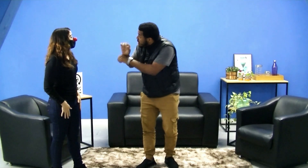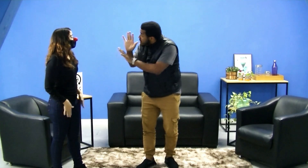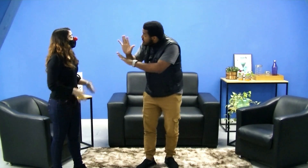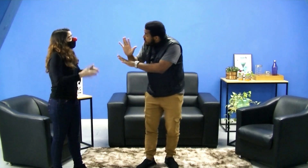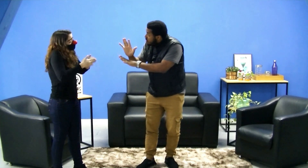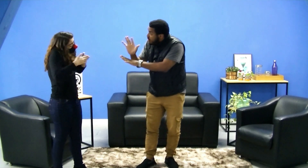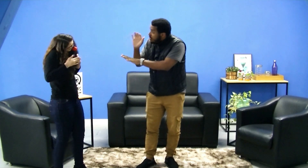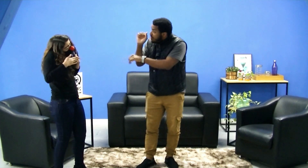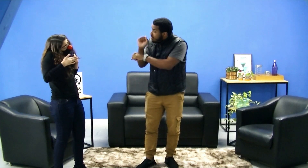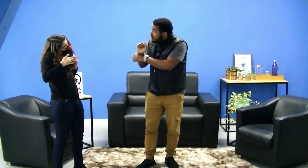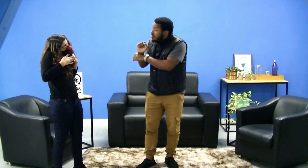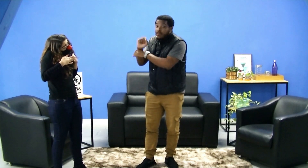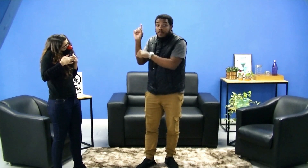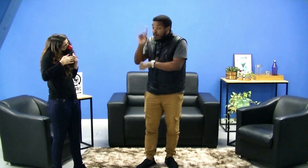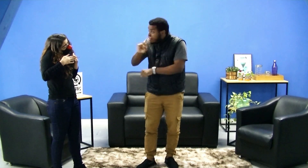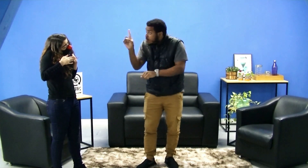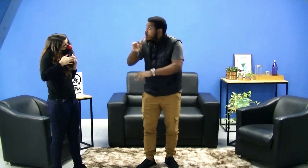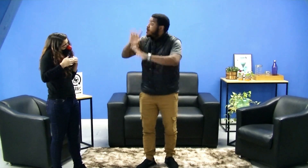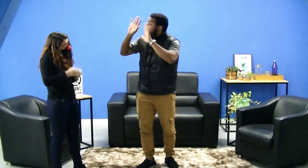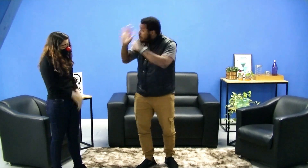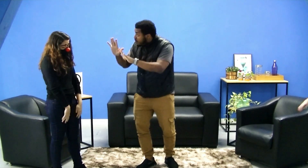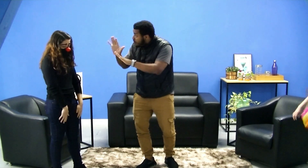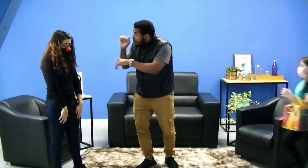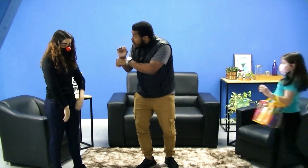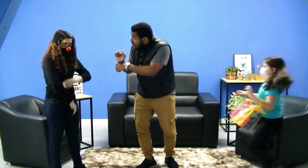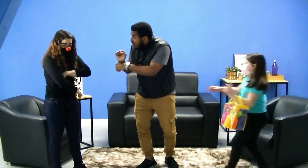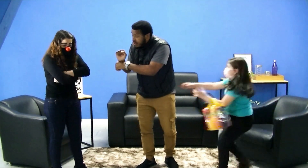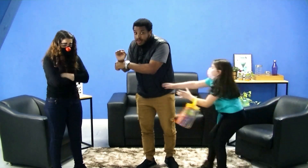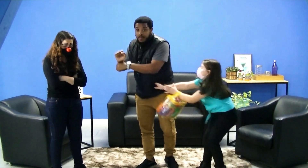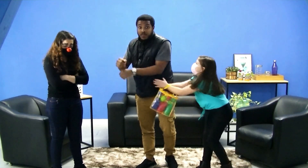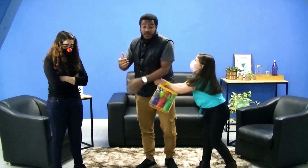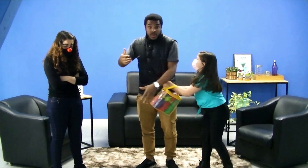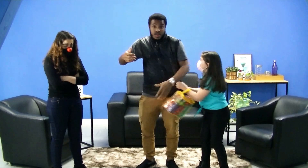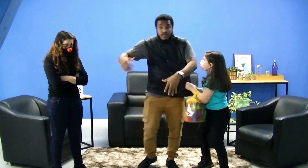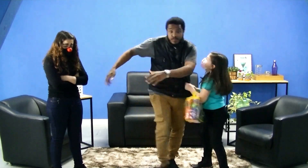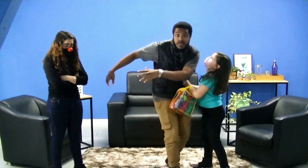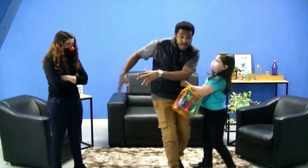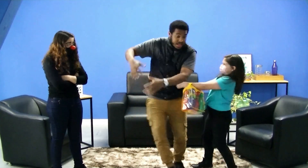Espera um pouco. Não, espera um pouquinho, só um pouquinho.